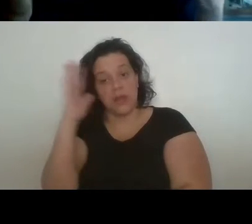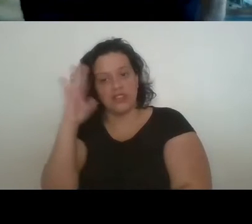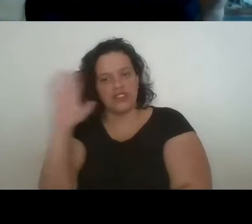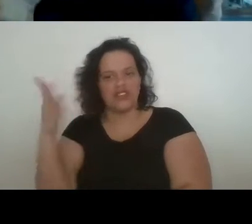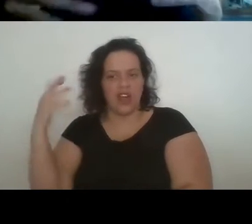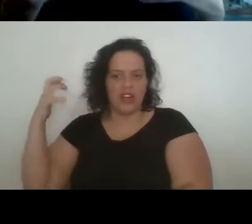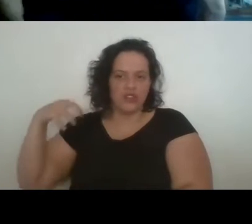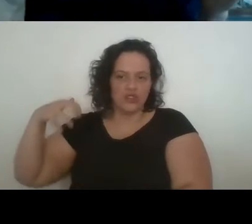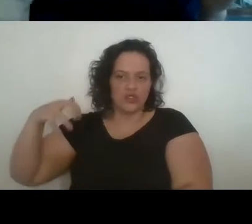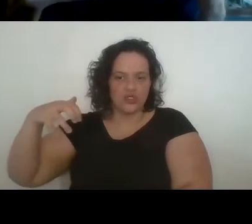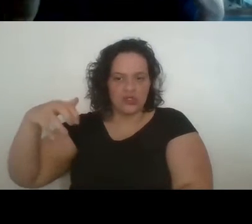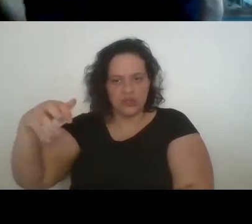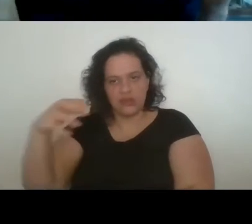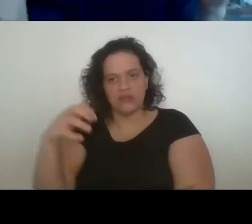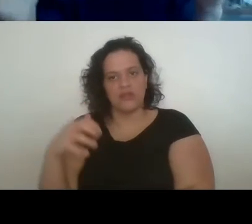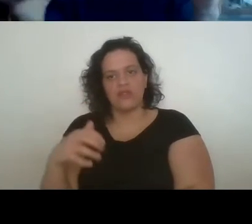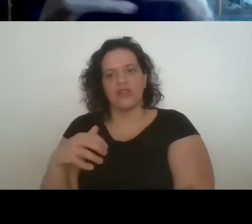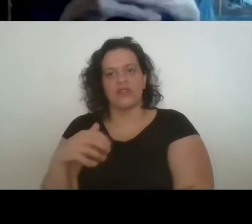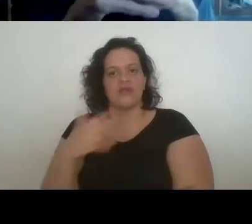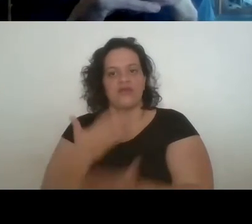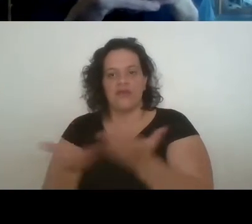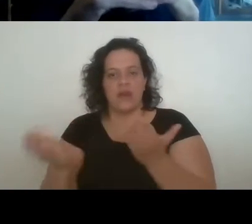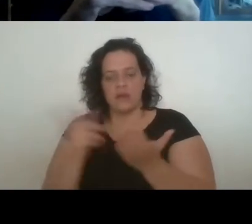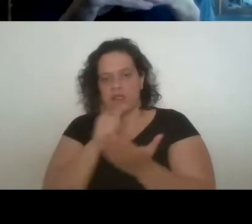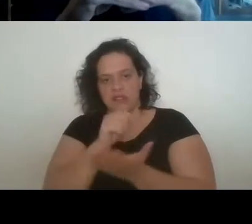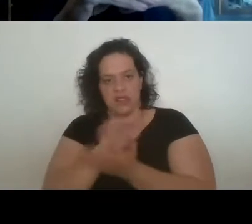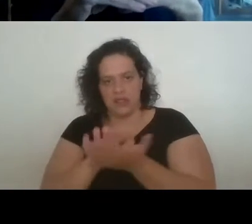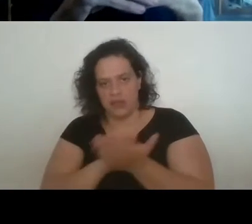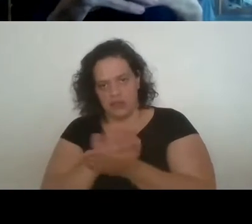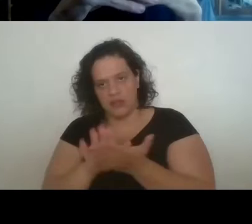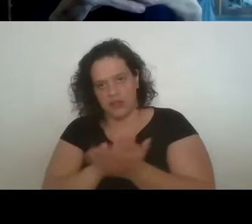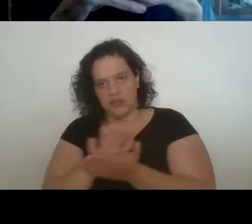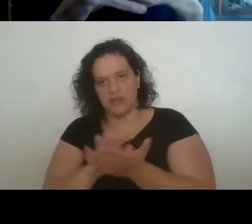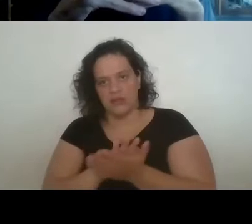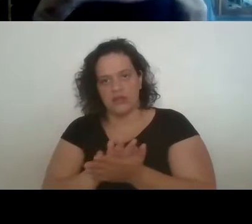não vai ter nenhuma perda de água